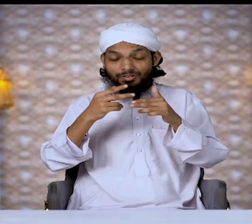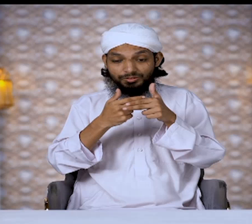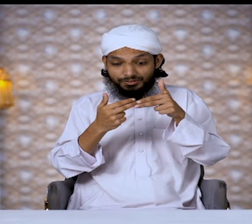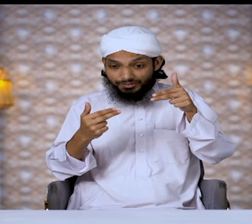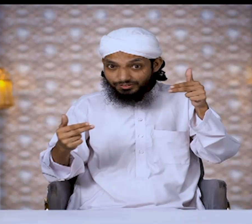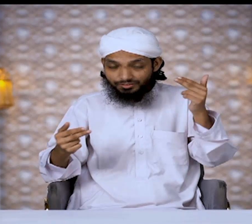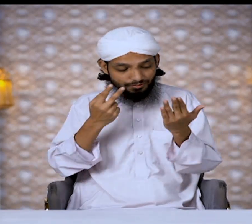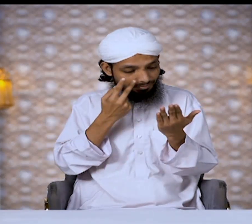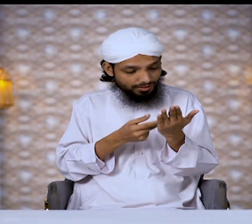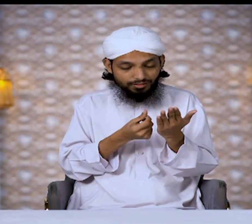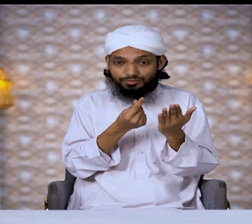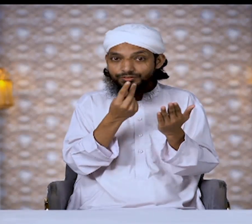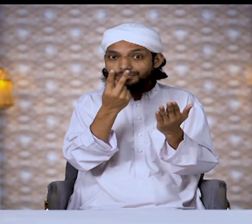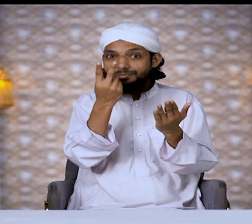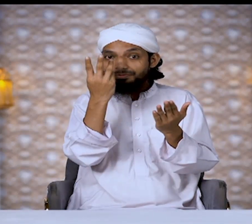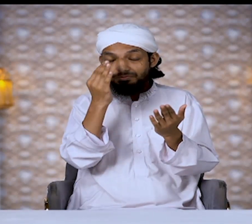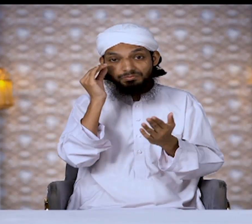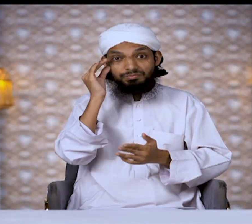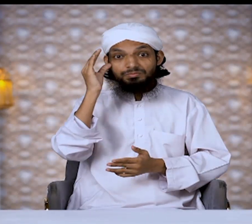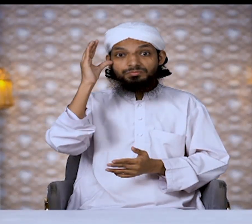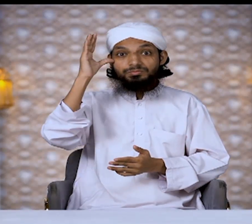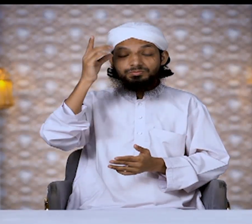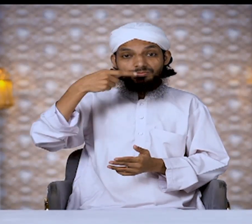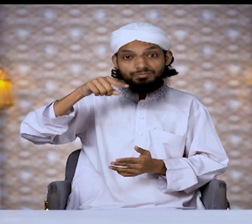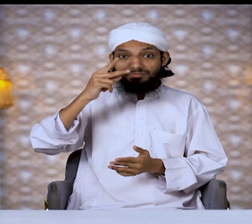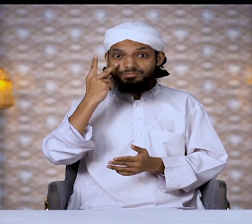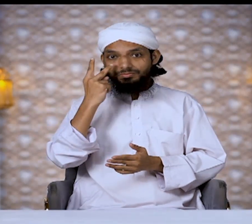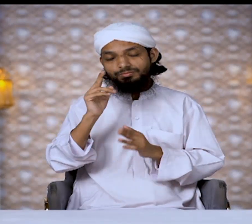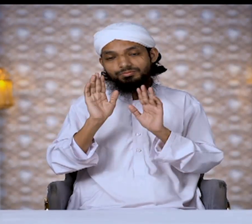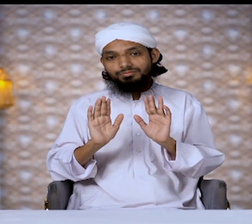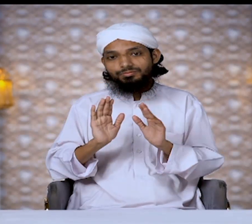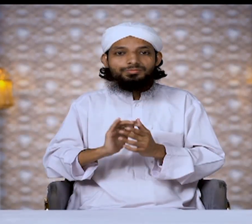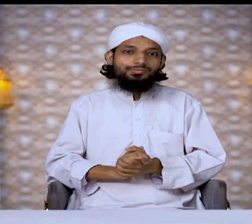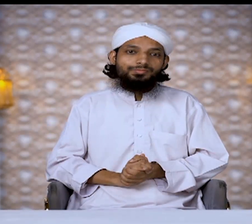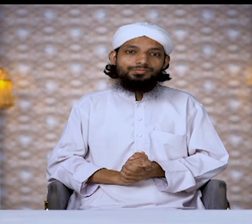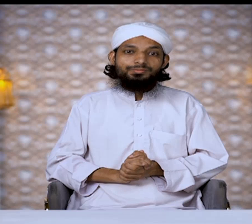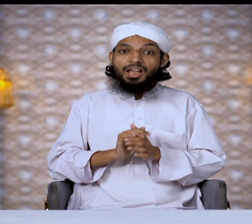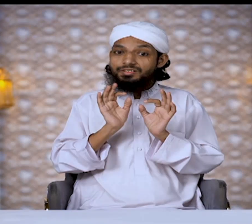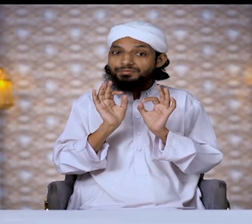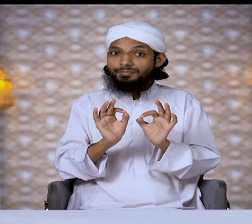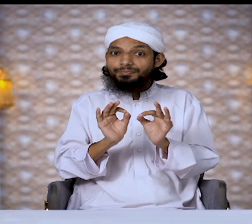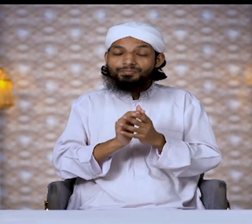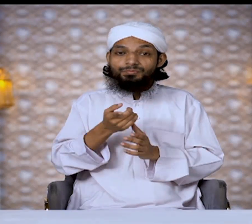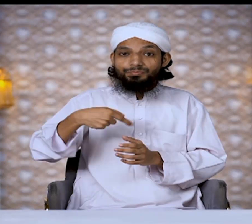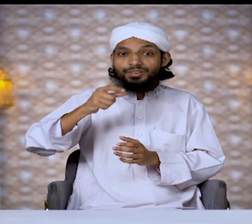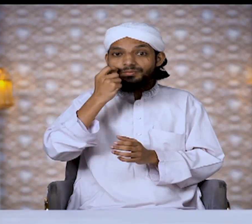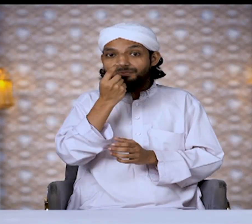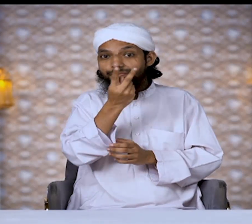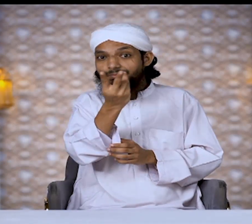فن افتاء یعنی فتویٰ دینے کی صلاحیت میں کامل مہارت کا بخوبی اندازہ لگایا جا سکتا ہے۔ یہی وجہ ہے کہ عوام تو عوام، بڑے